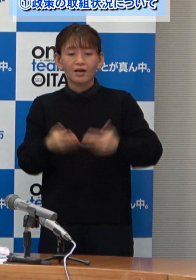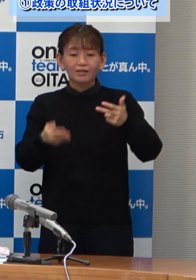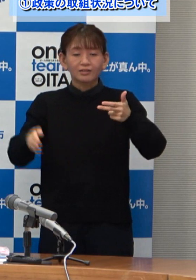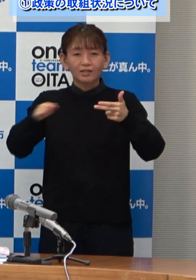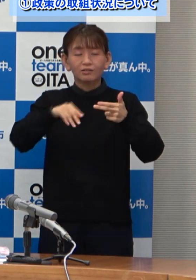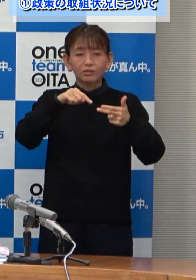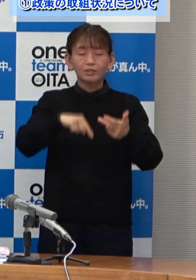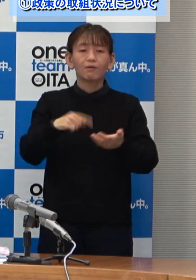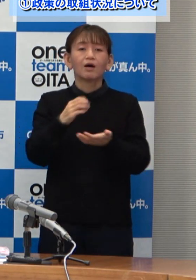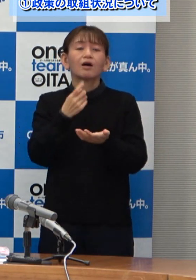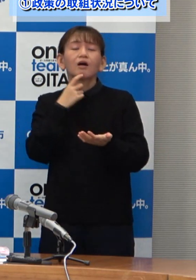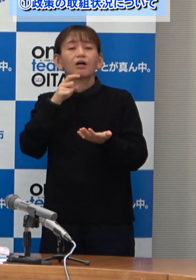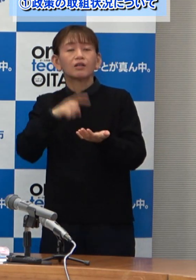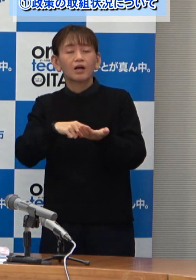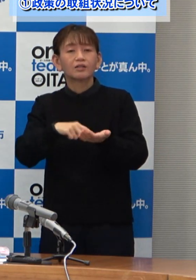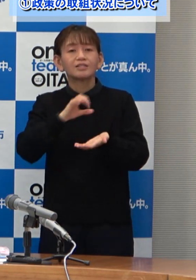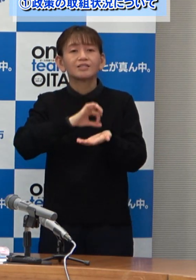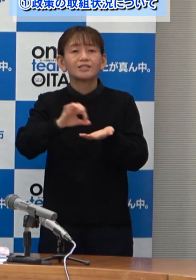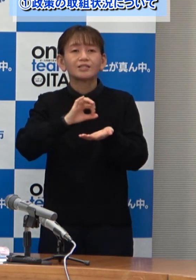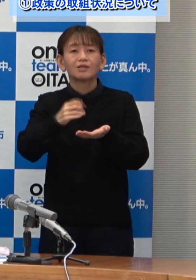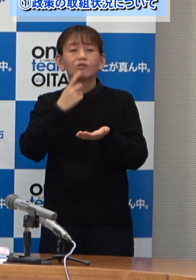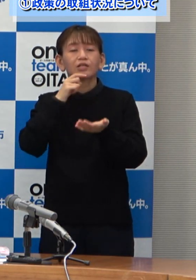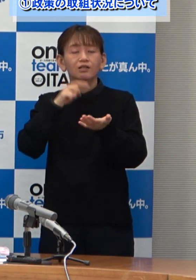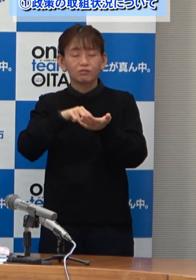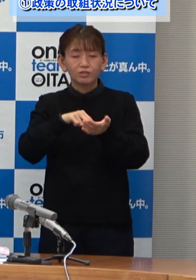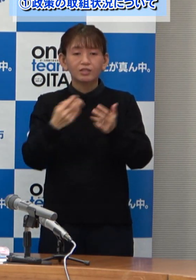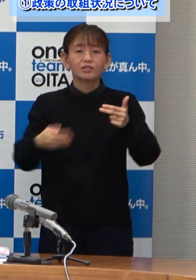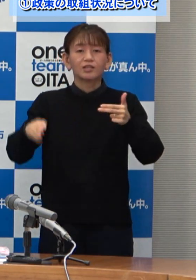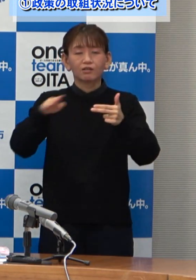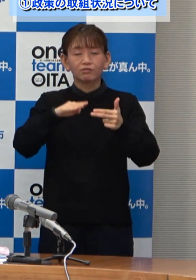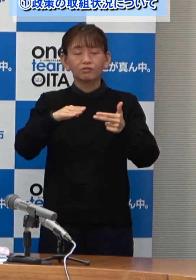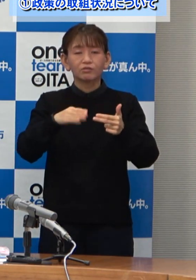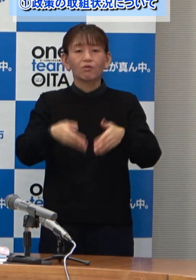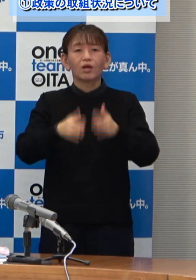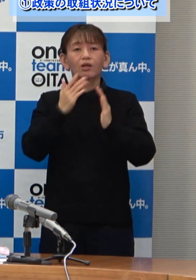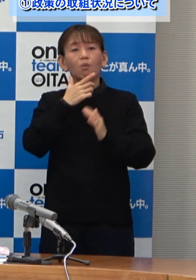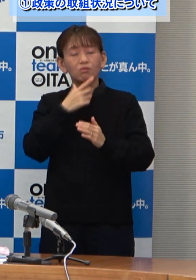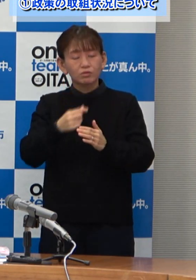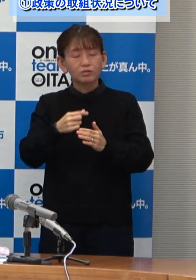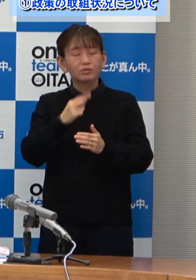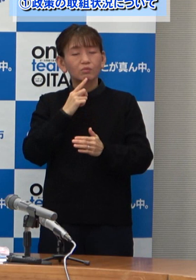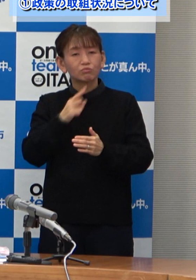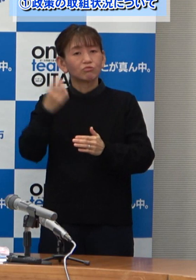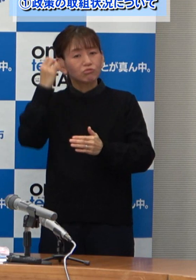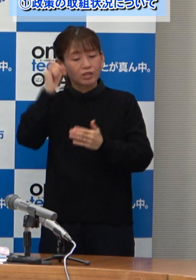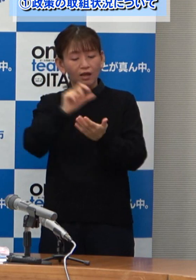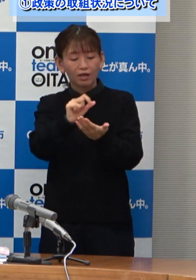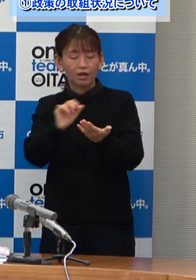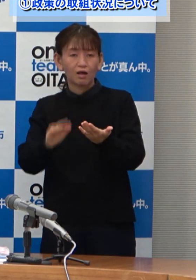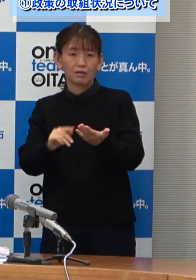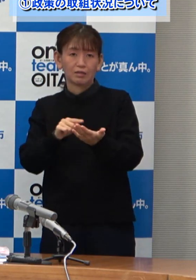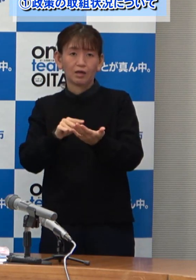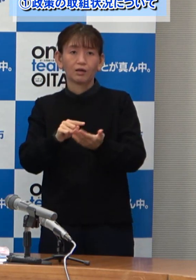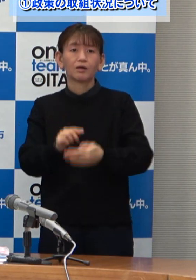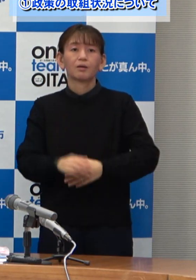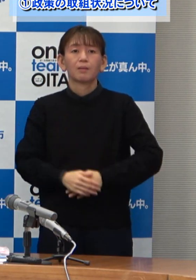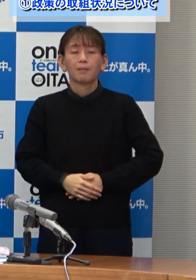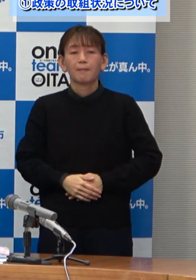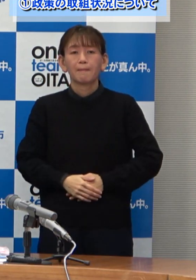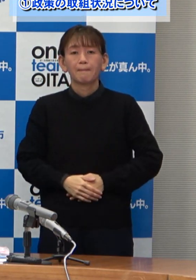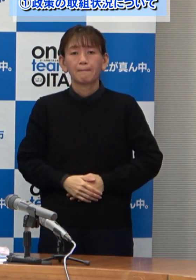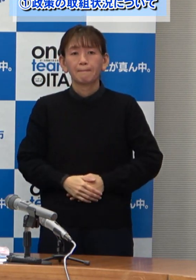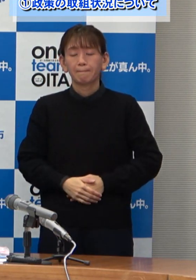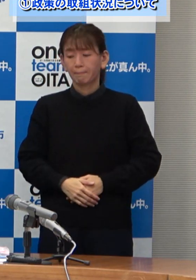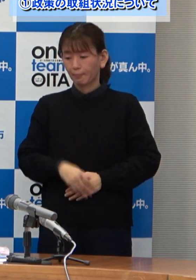に利用しやすい環境の施設を望む声が多いというデータが得られました